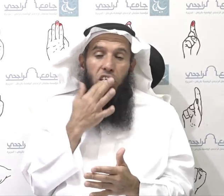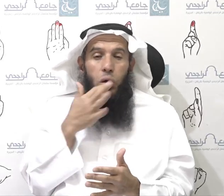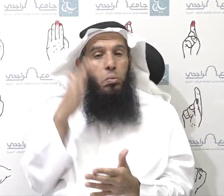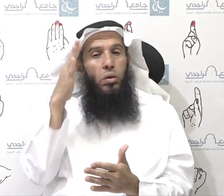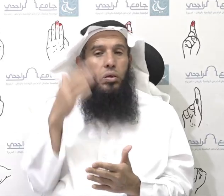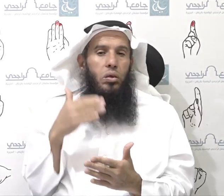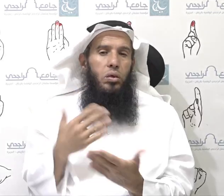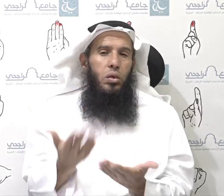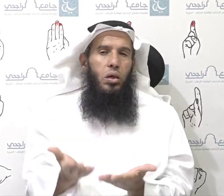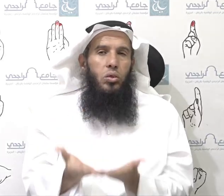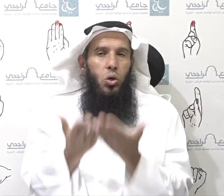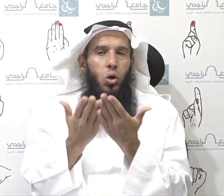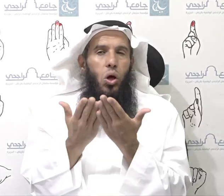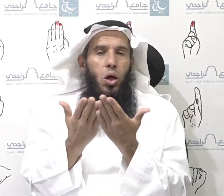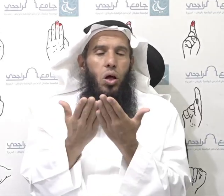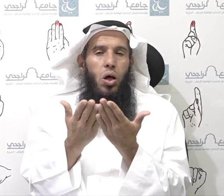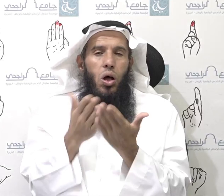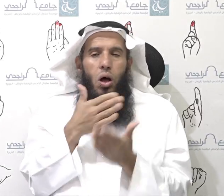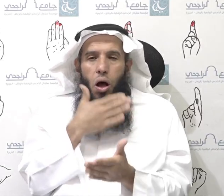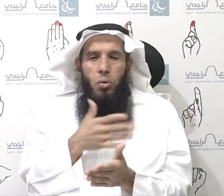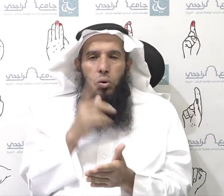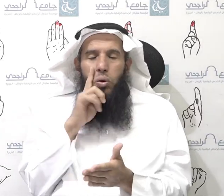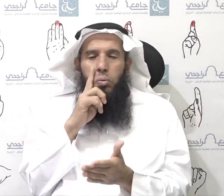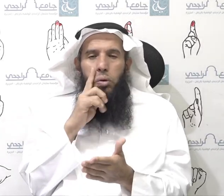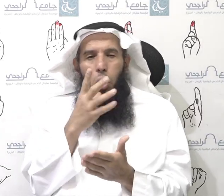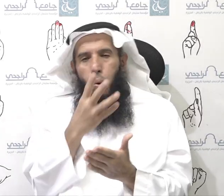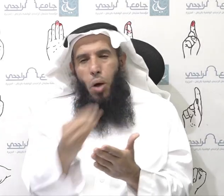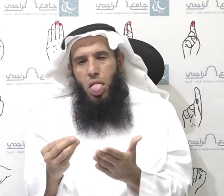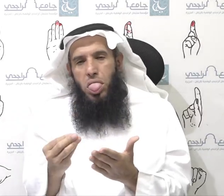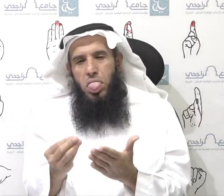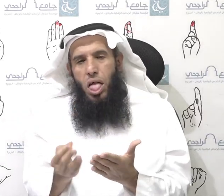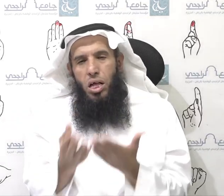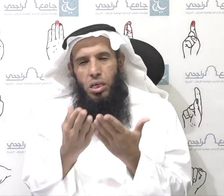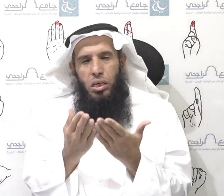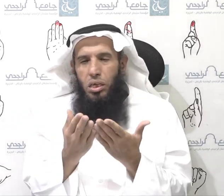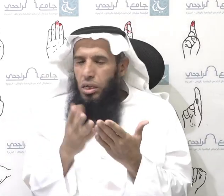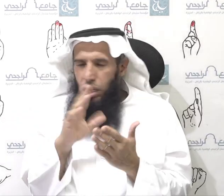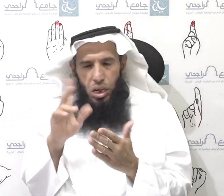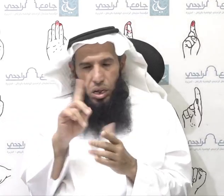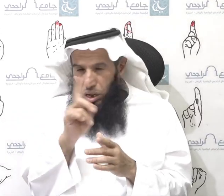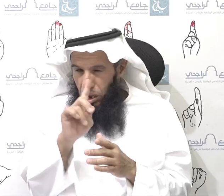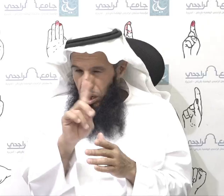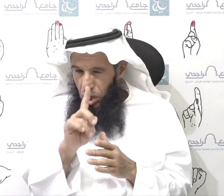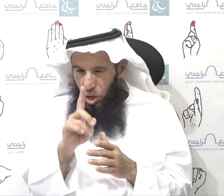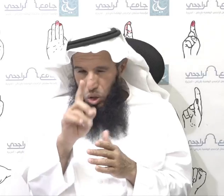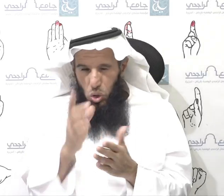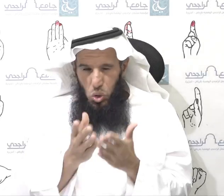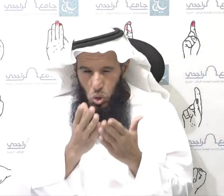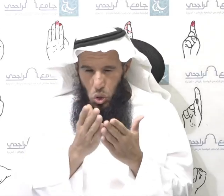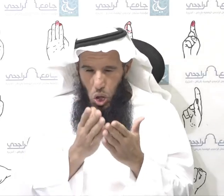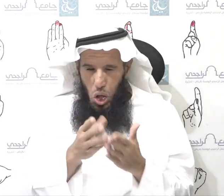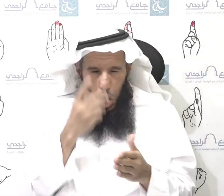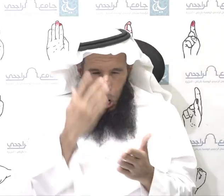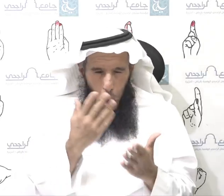ولذا دعوة الوالد لولده، فلا تدعوا على أولادكم وإنما أدعوا لهم وكونوا